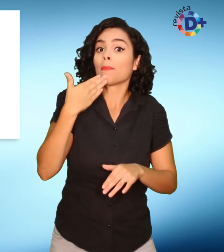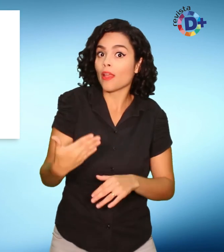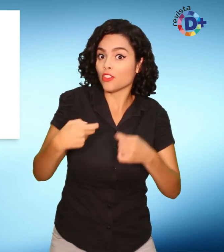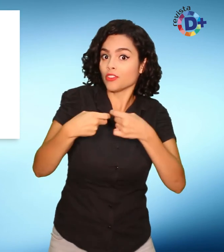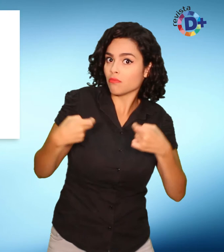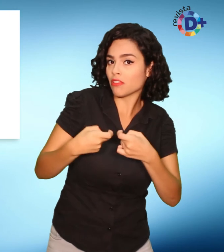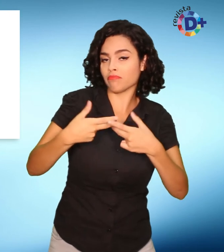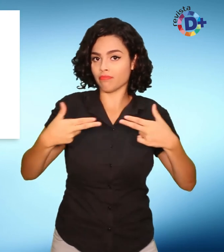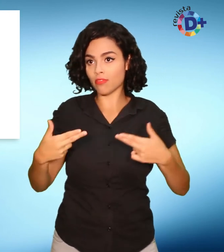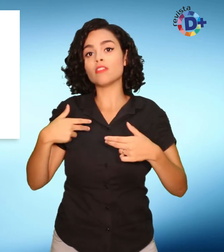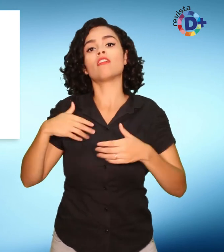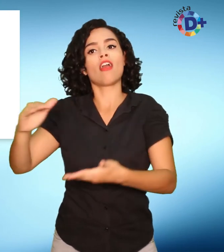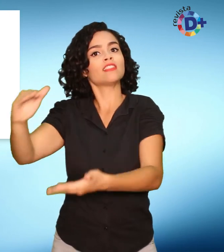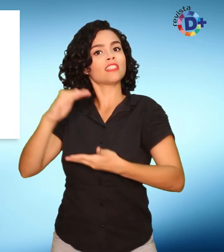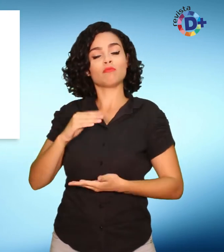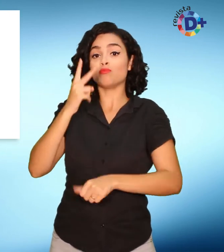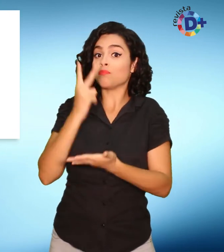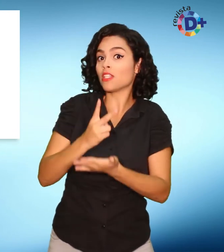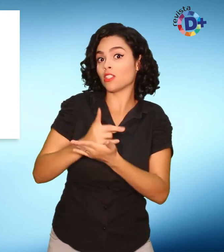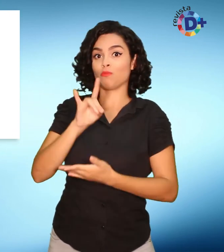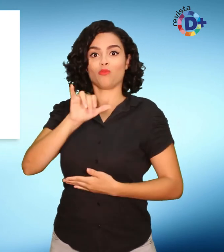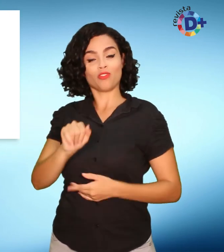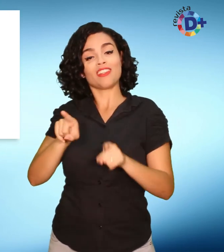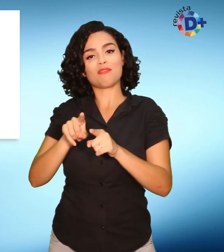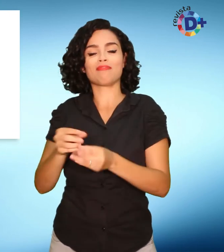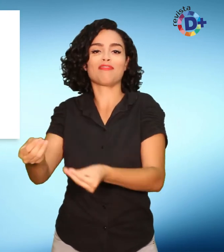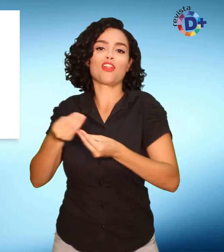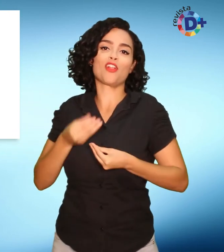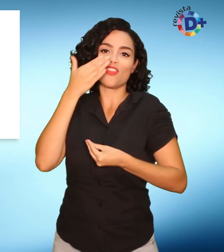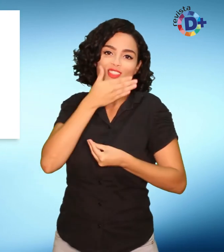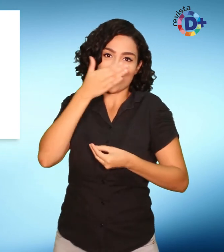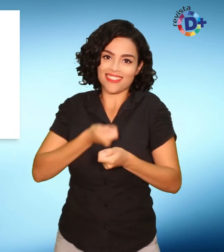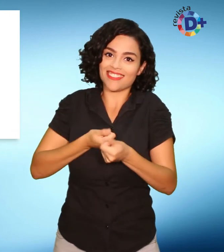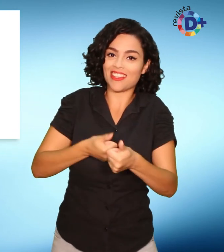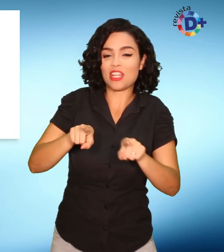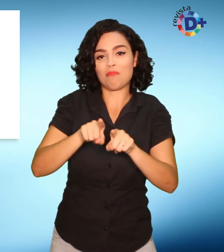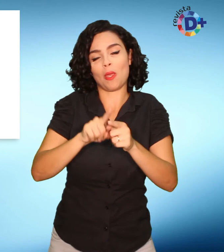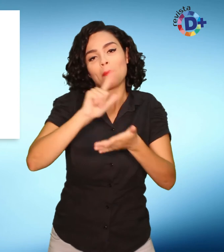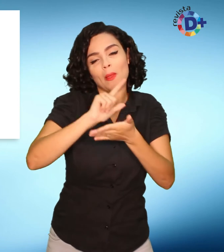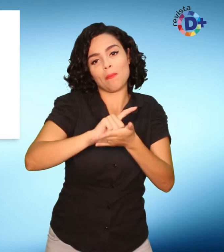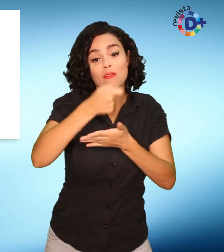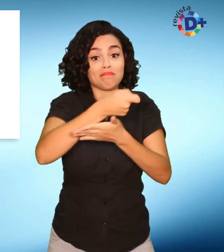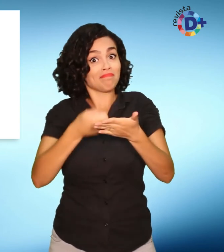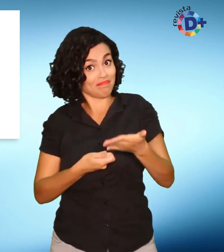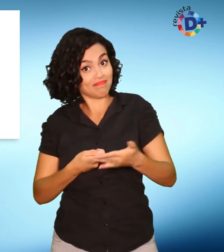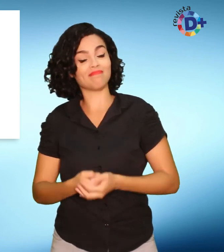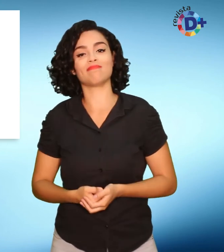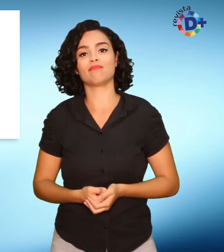mercadoria no mesmo dia com o pacote de doces e um bilhete feito à mão engana se quem pensa que o